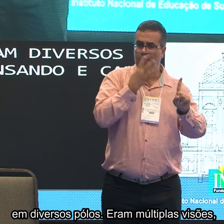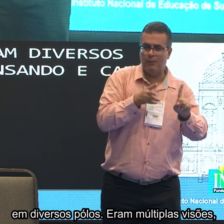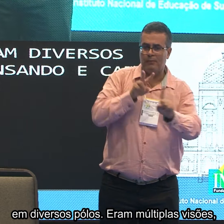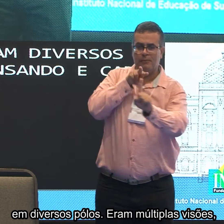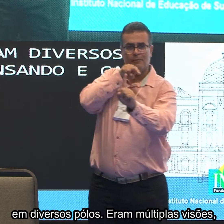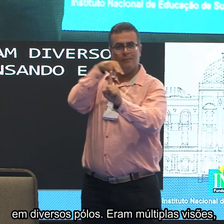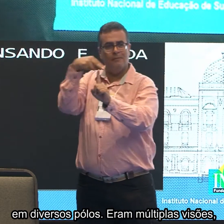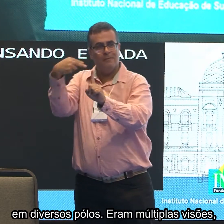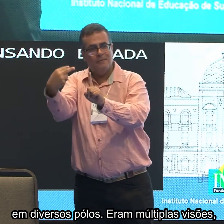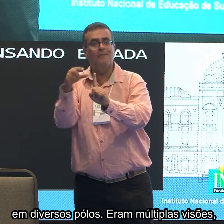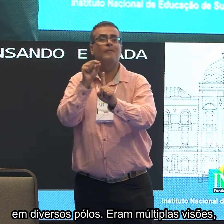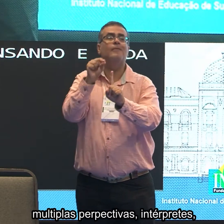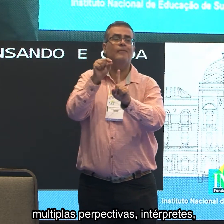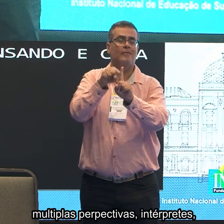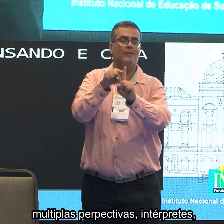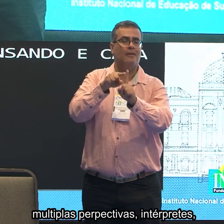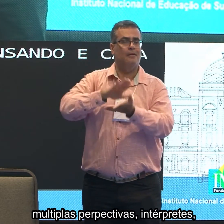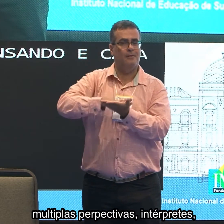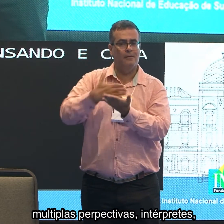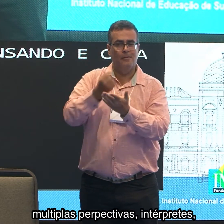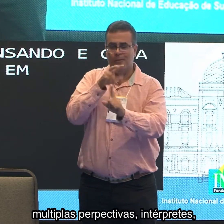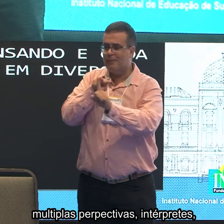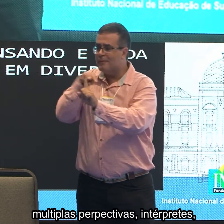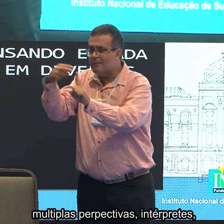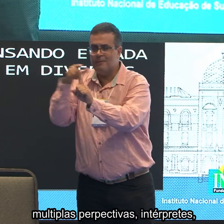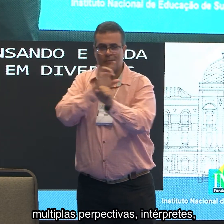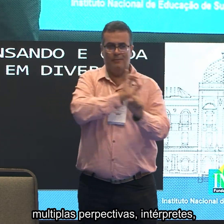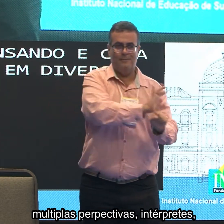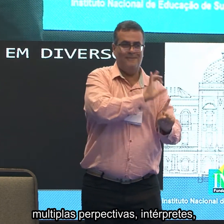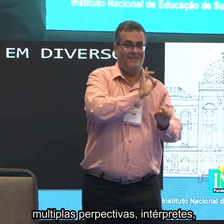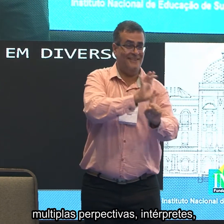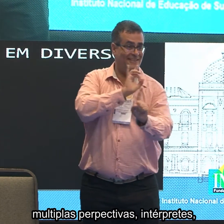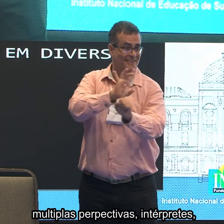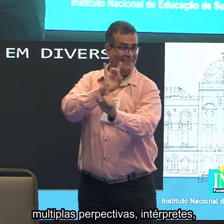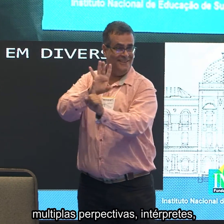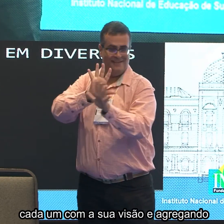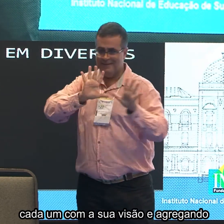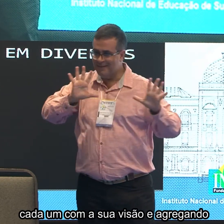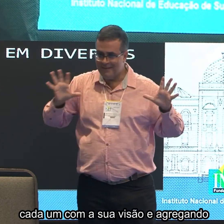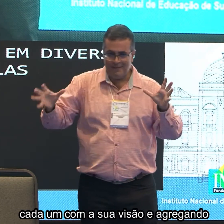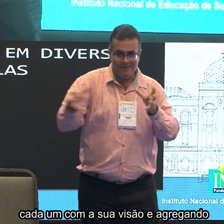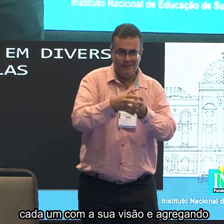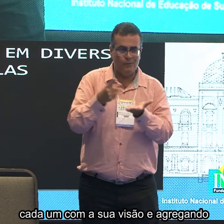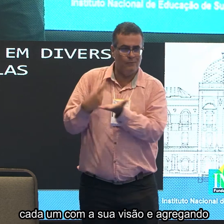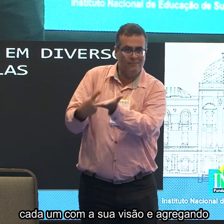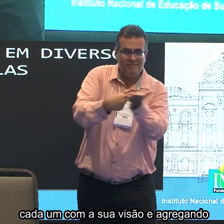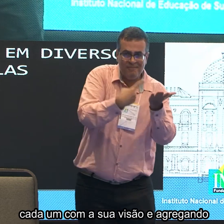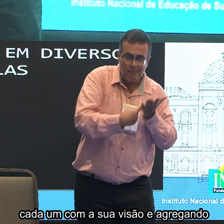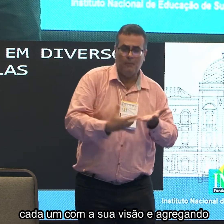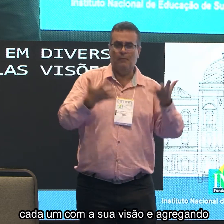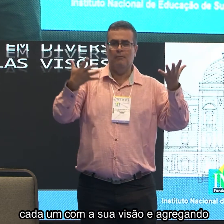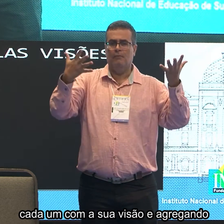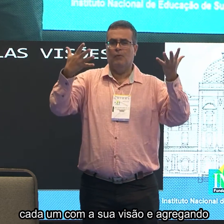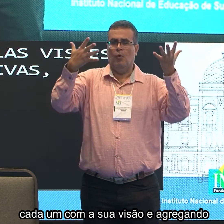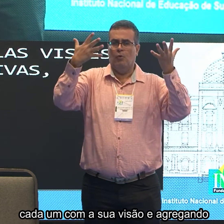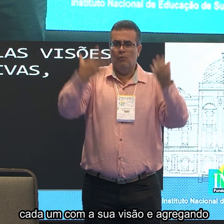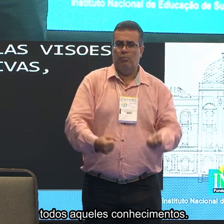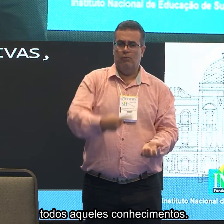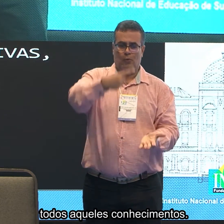múltiplas visões, múltiplas perspectivas, intérpretes, cada um com sua visão e agregando todos